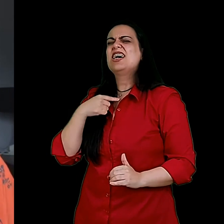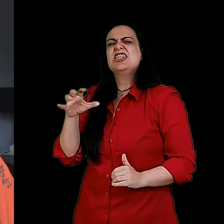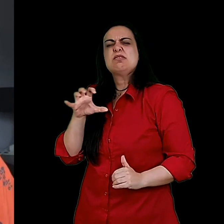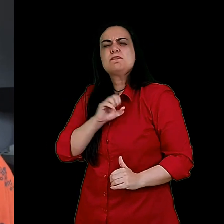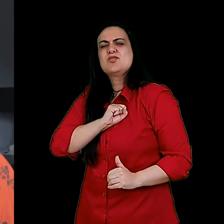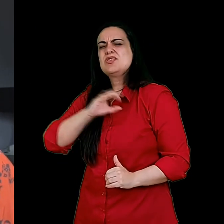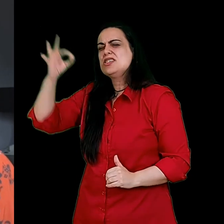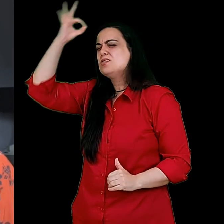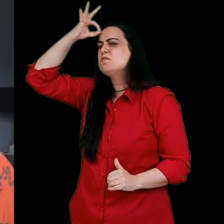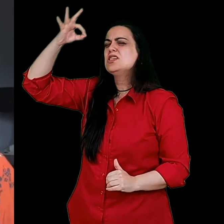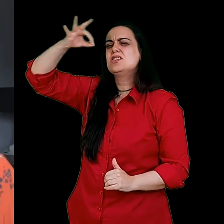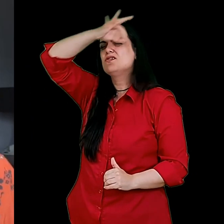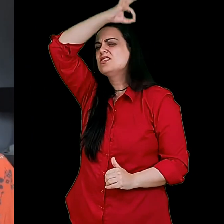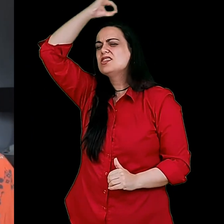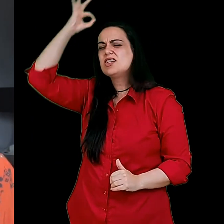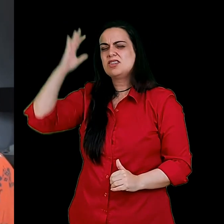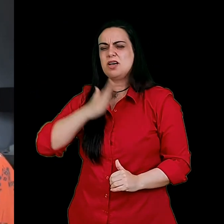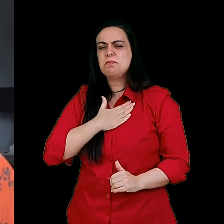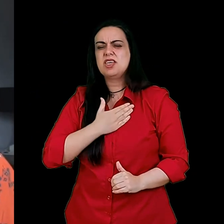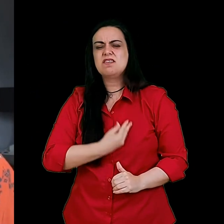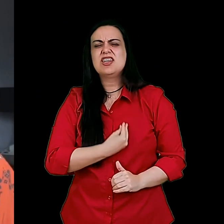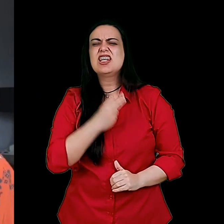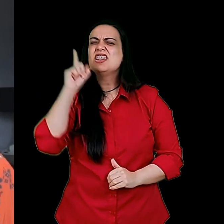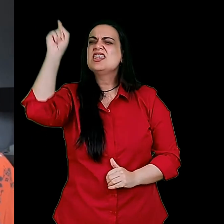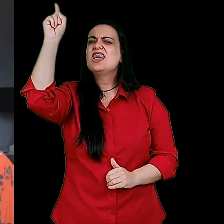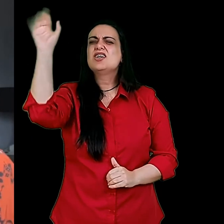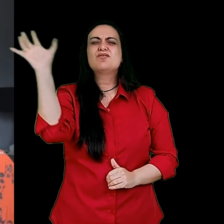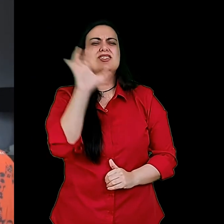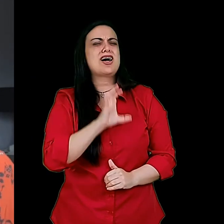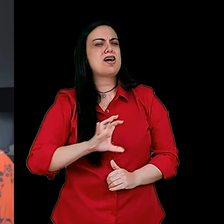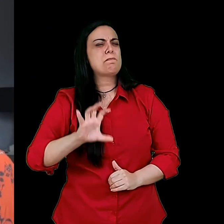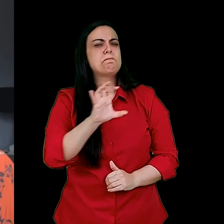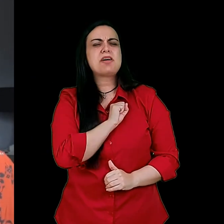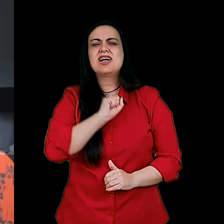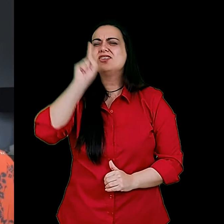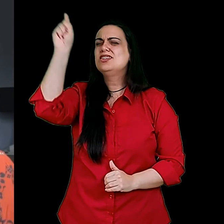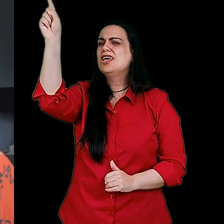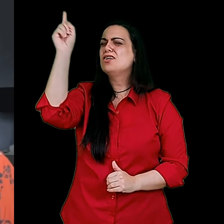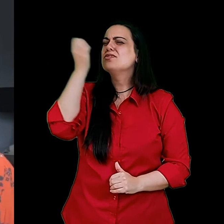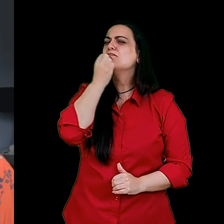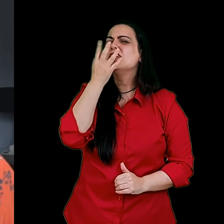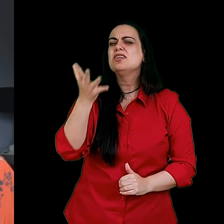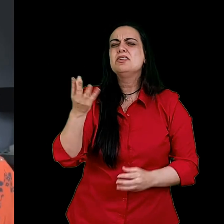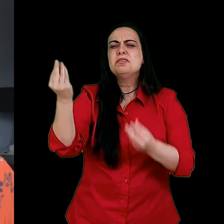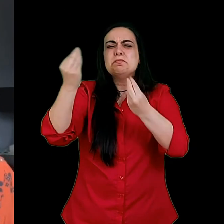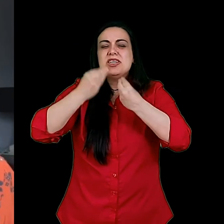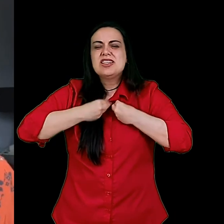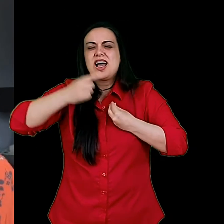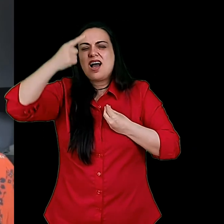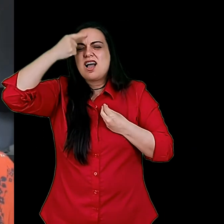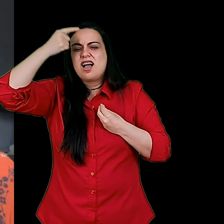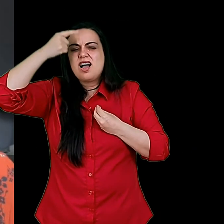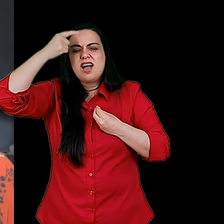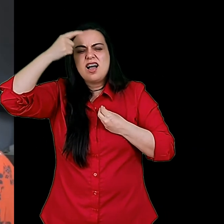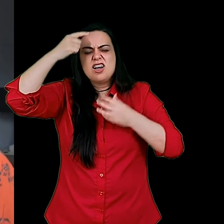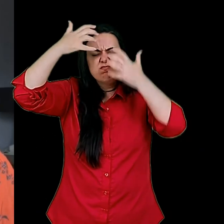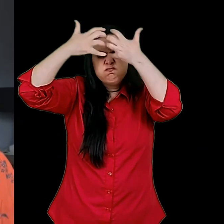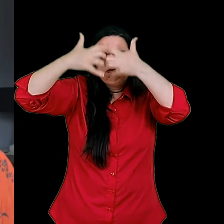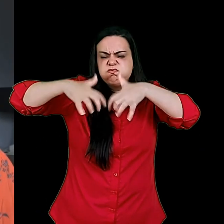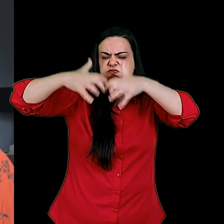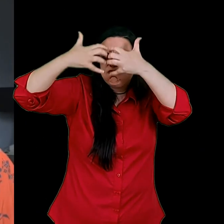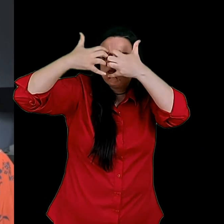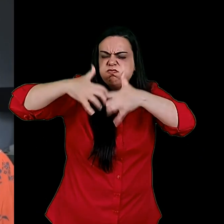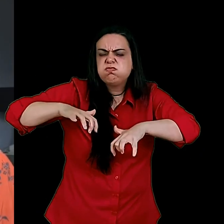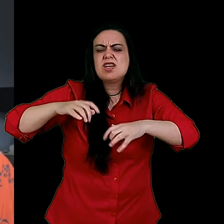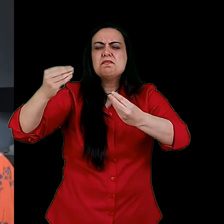minha vida. Deus amado, Deus bendito, me dá celeridade nos pensamentos. Pai amado,